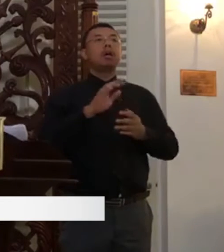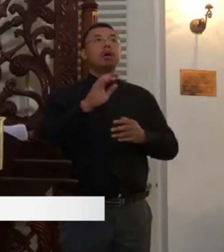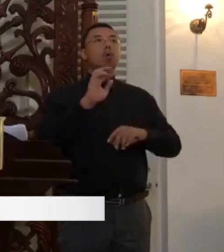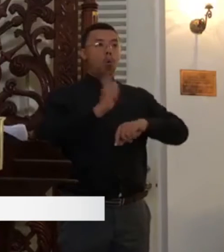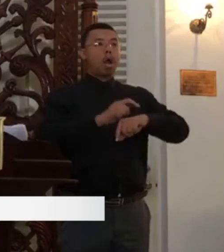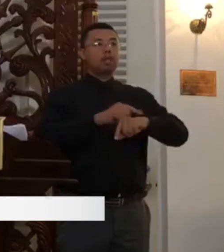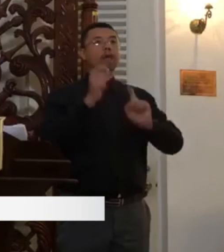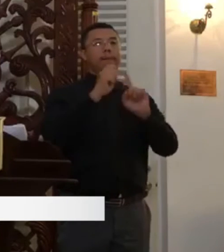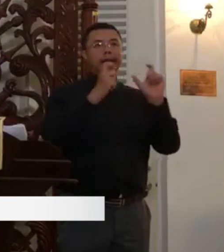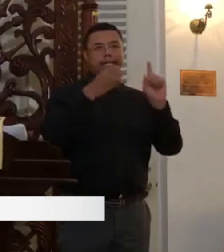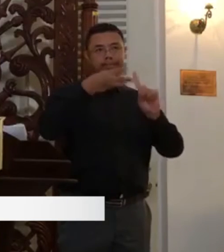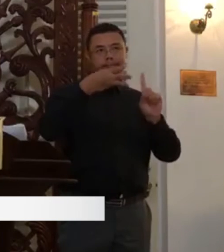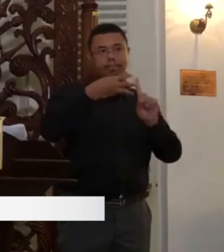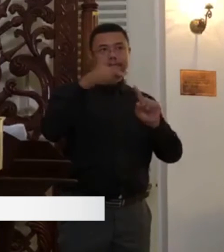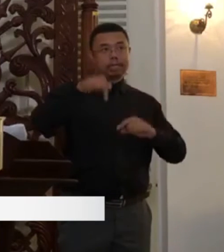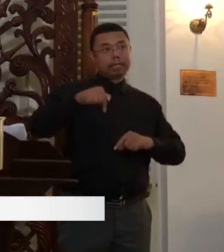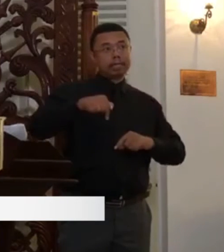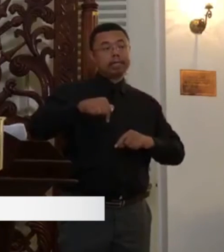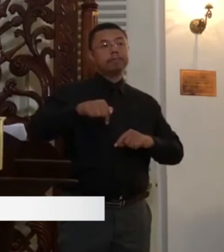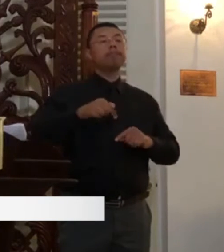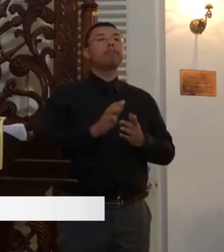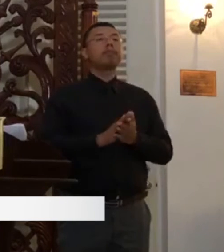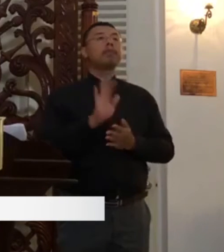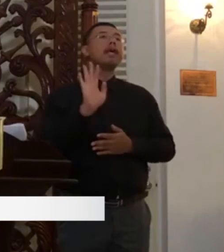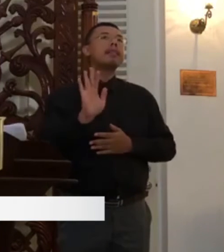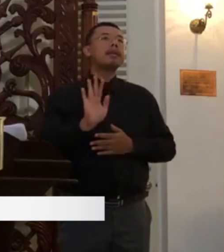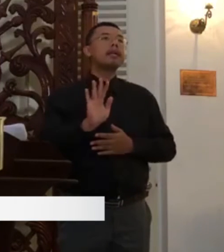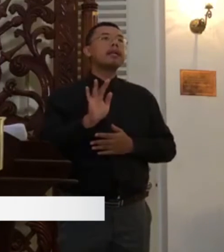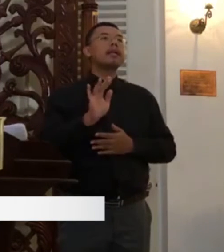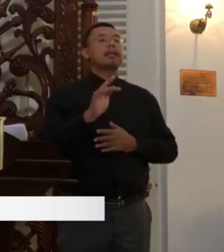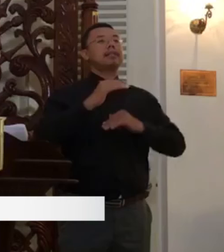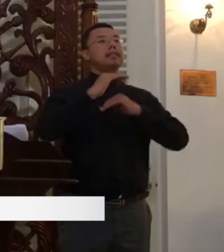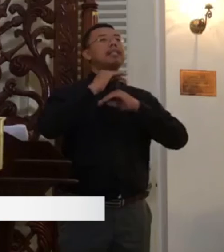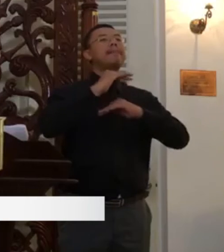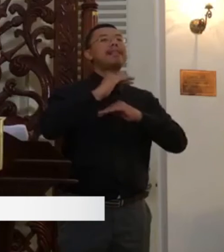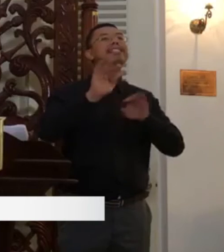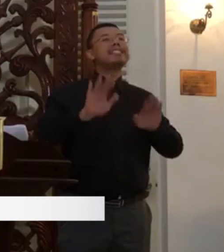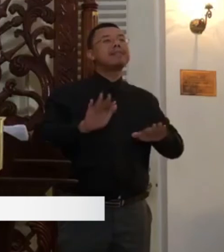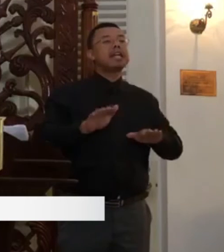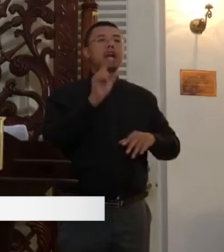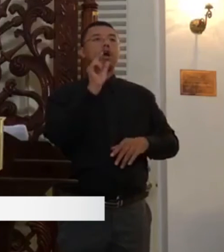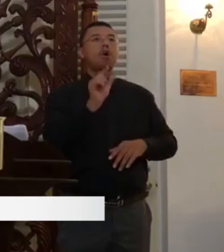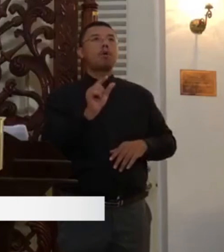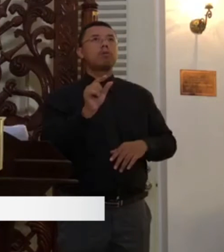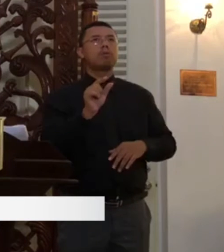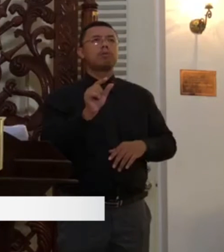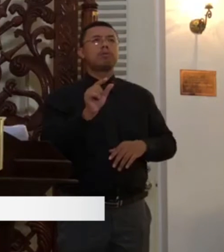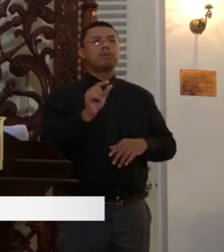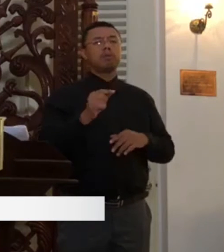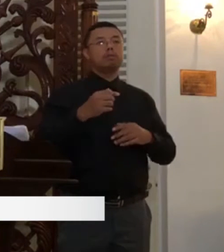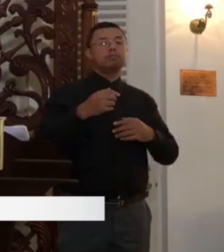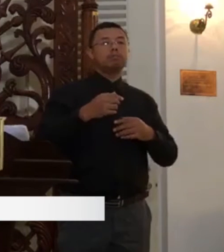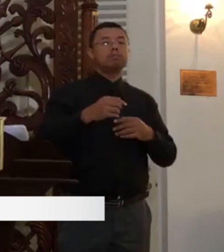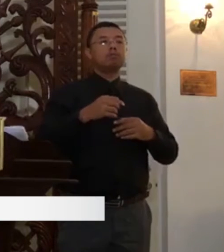pemberlakuan PSBB dilakukan pembatasan sementara penggunaan